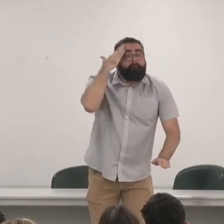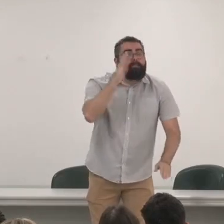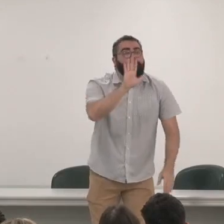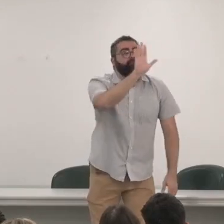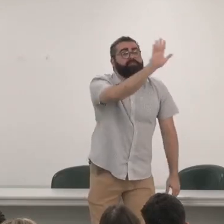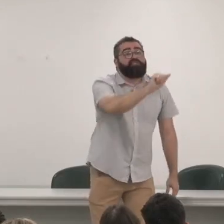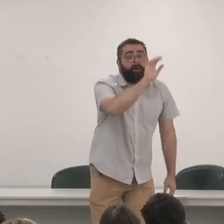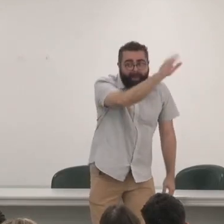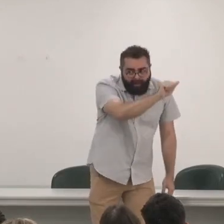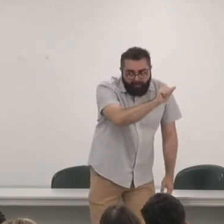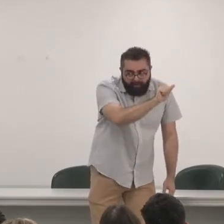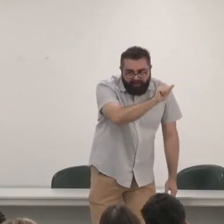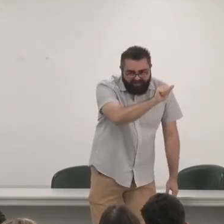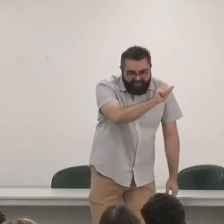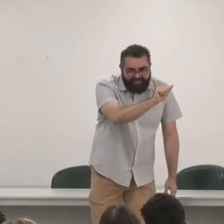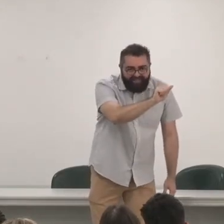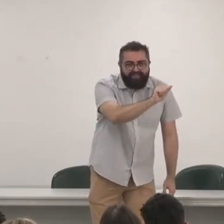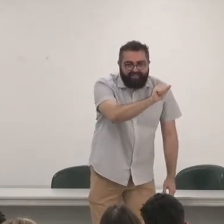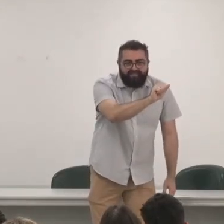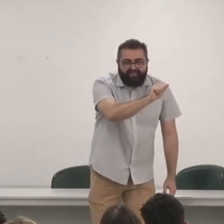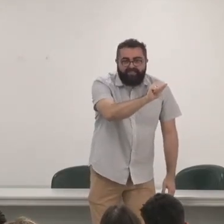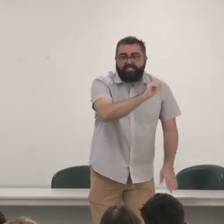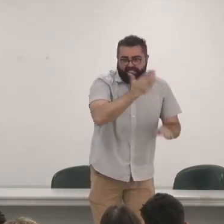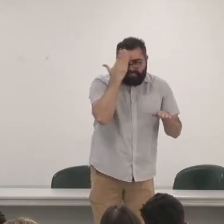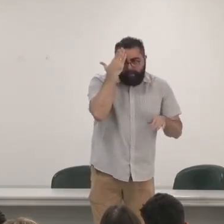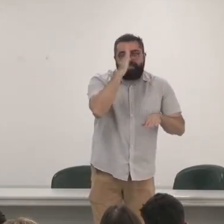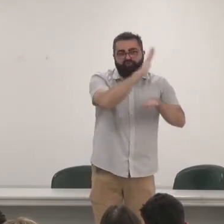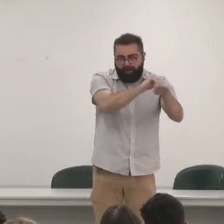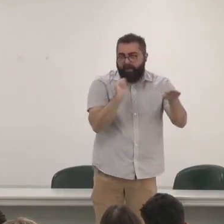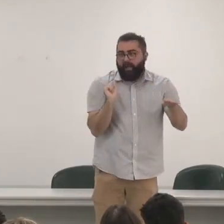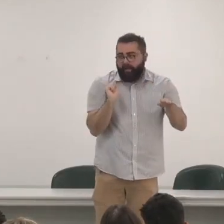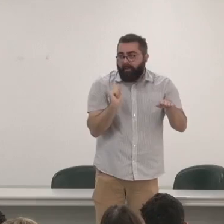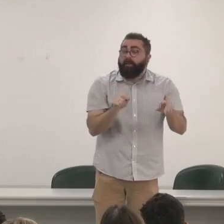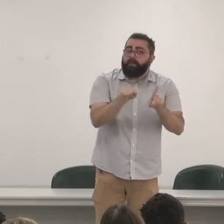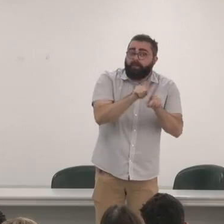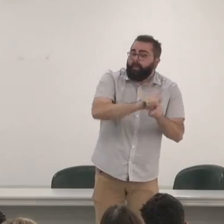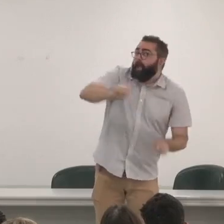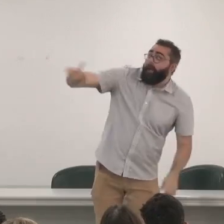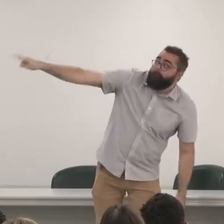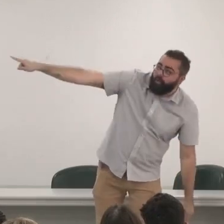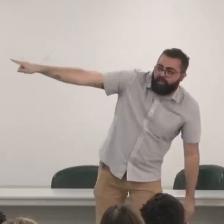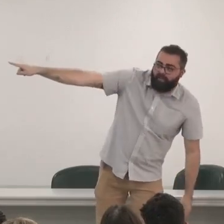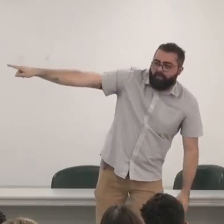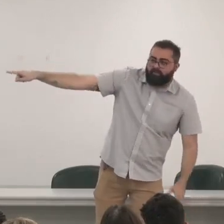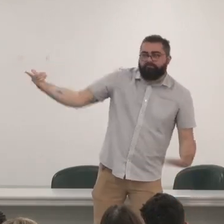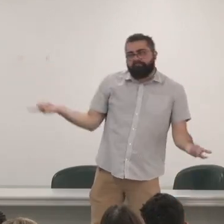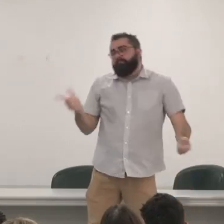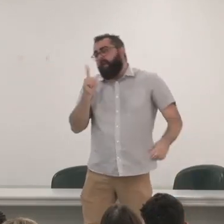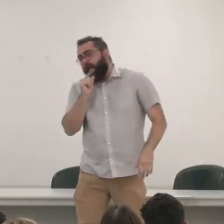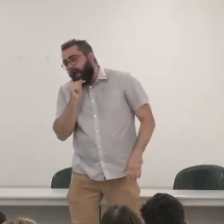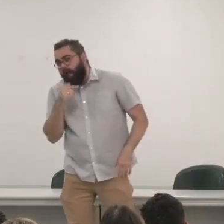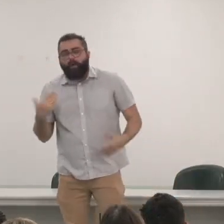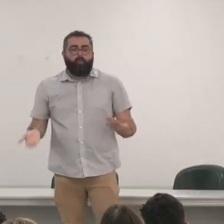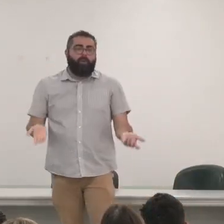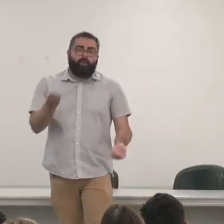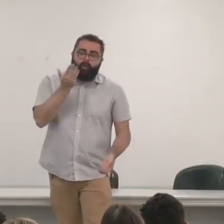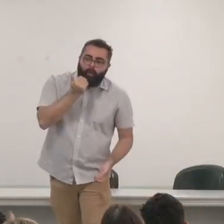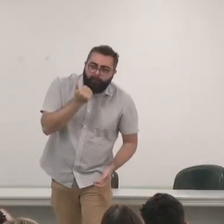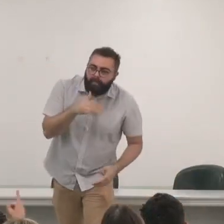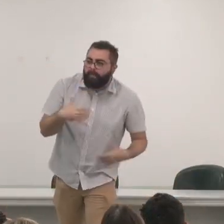engatinhava, eles, ao chamarem, eles sabiam apontando para as coisas do que